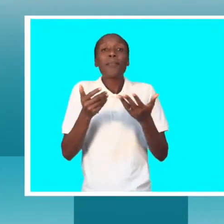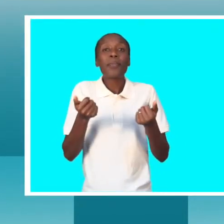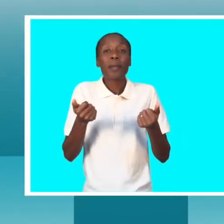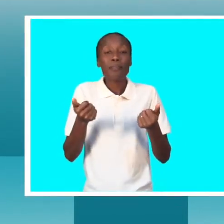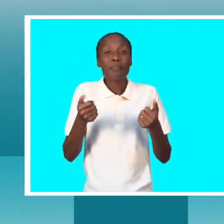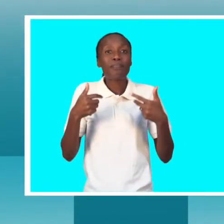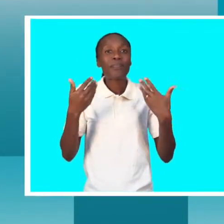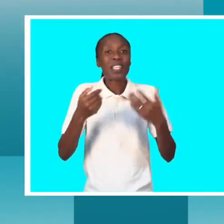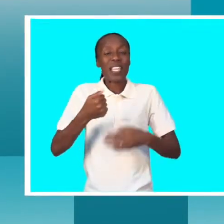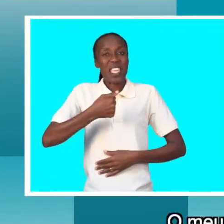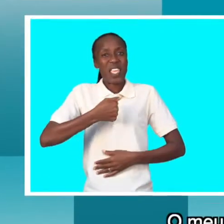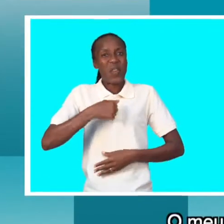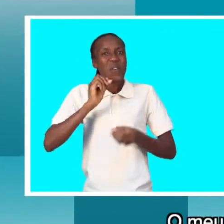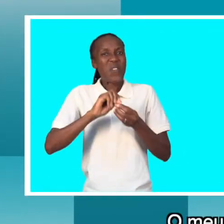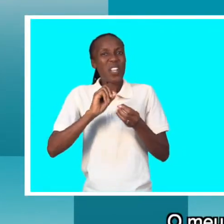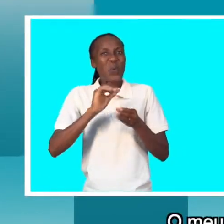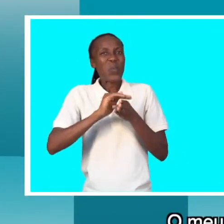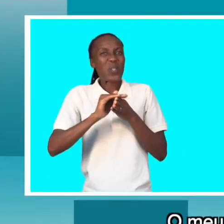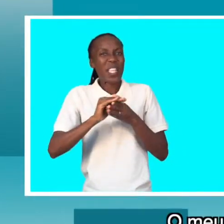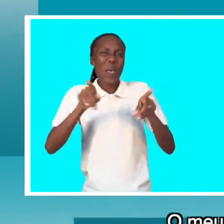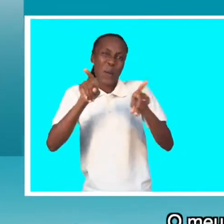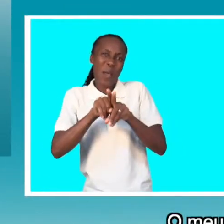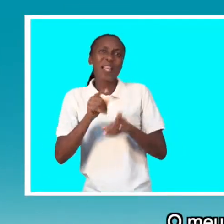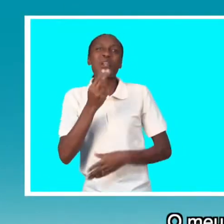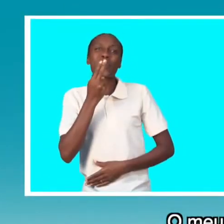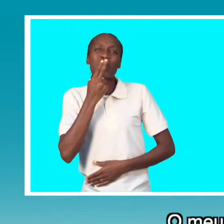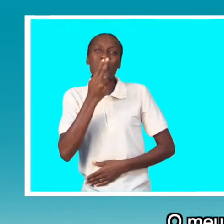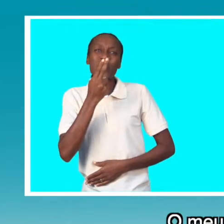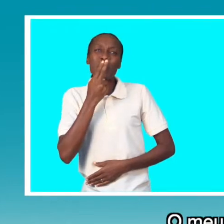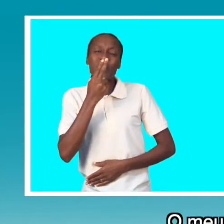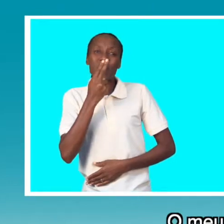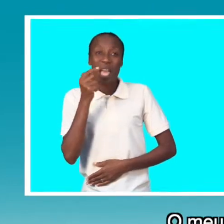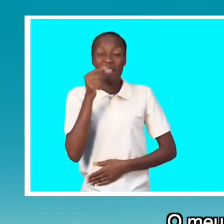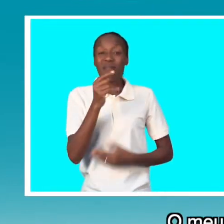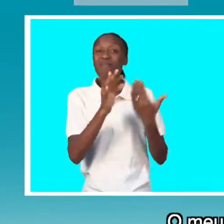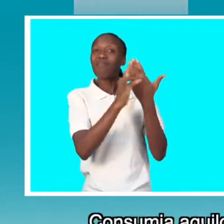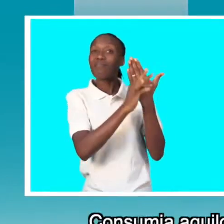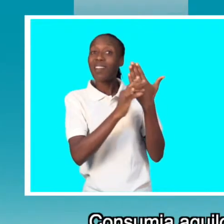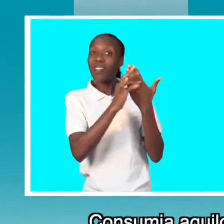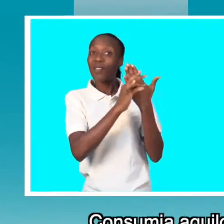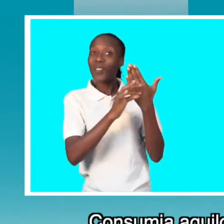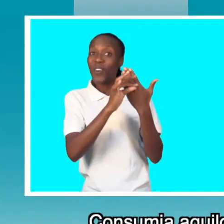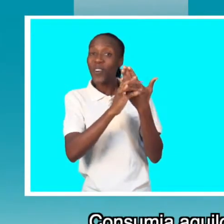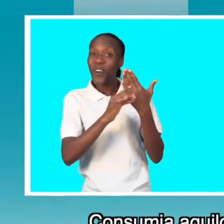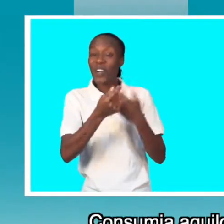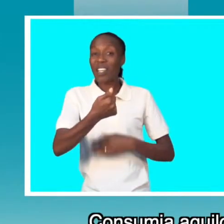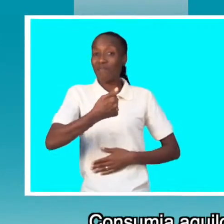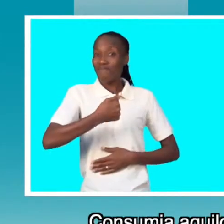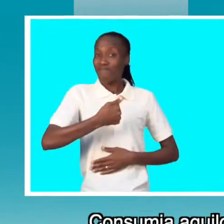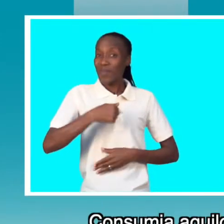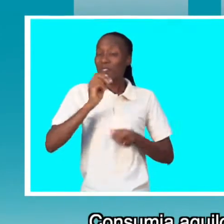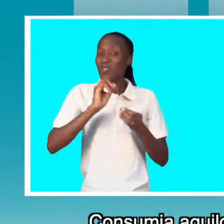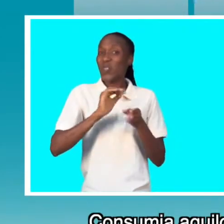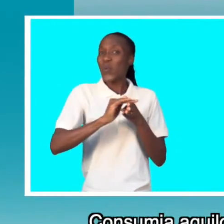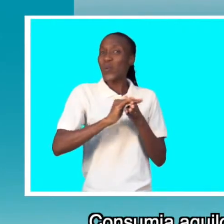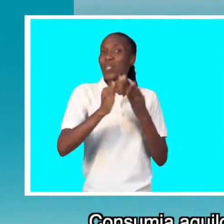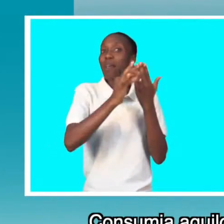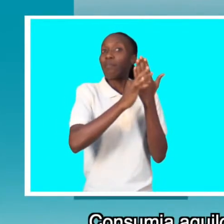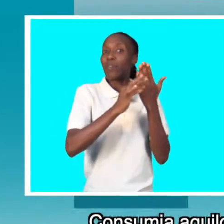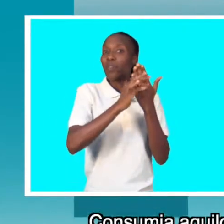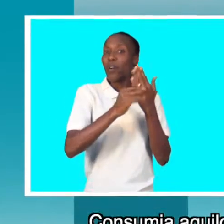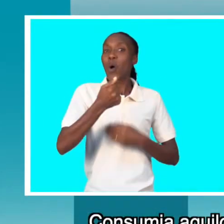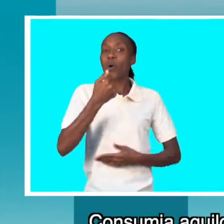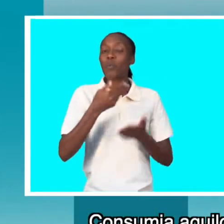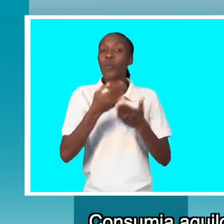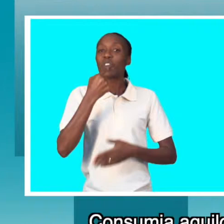era cigarro no meu mundo, né, de drogas. Então, aí, consumia aquilo a dizer que